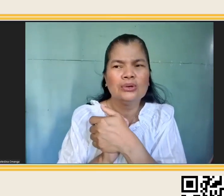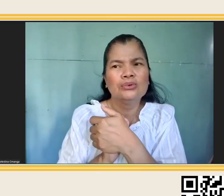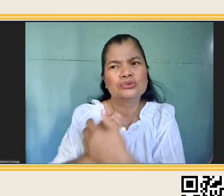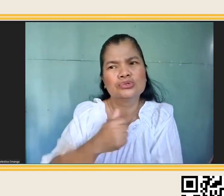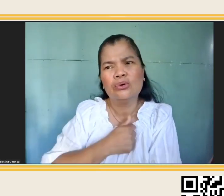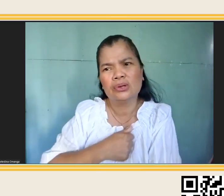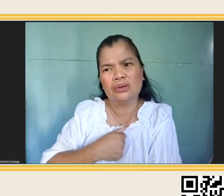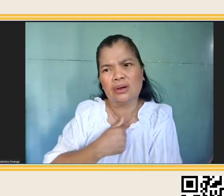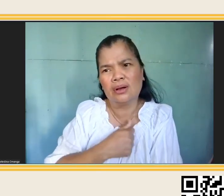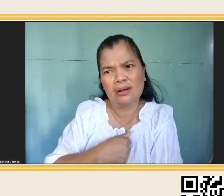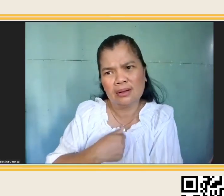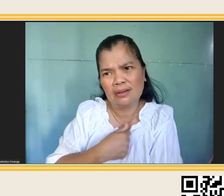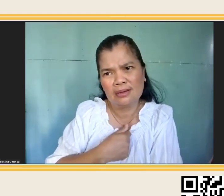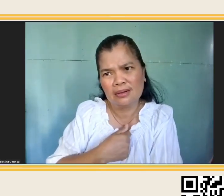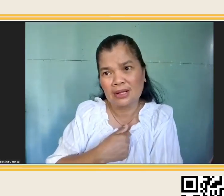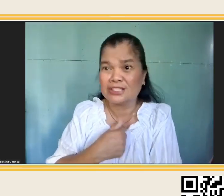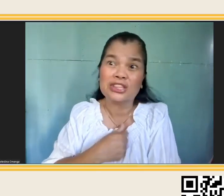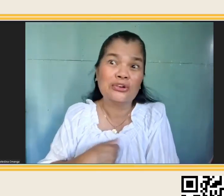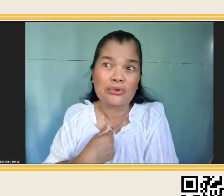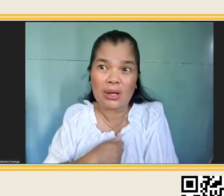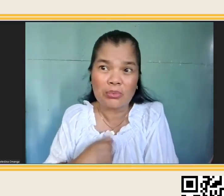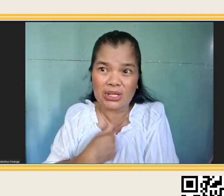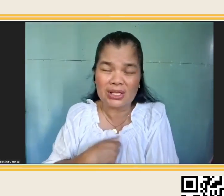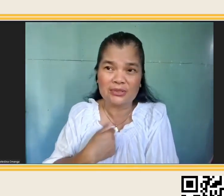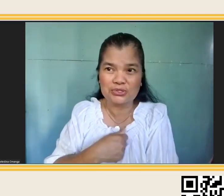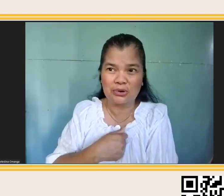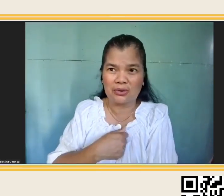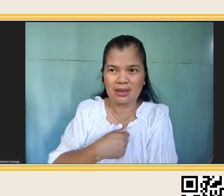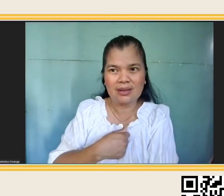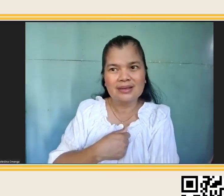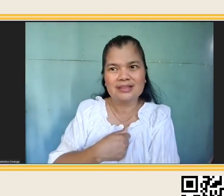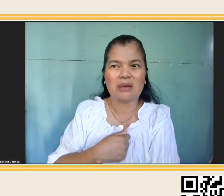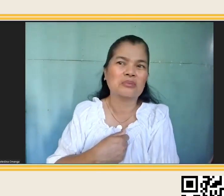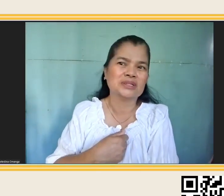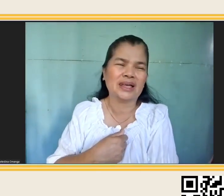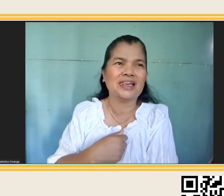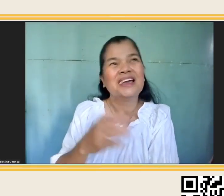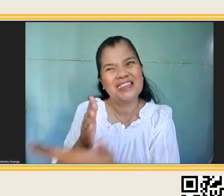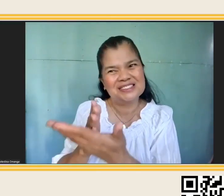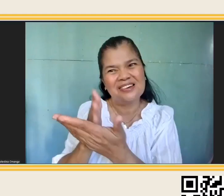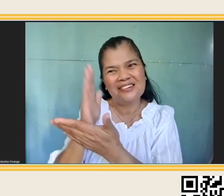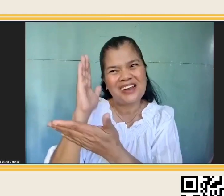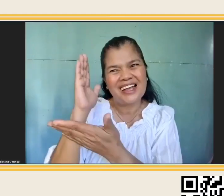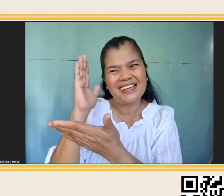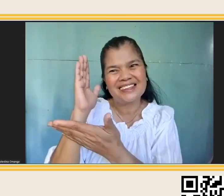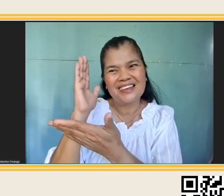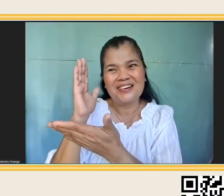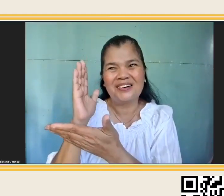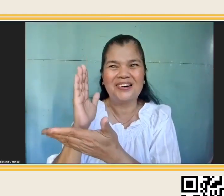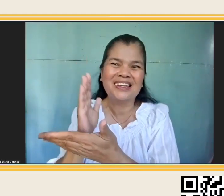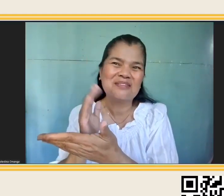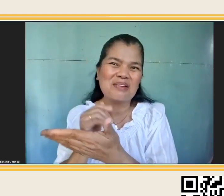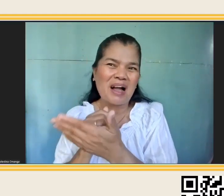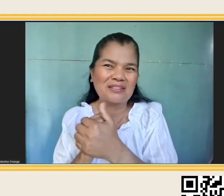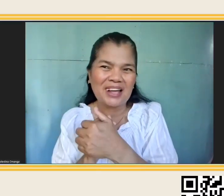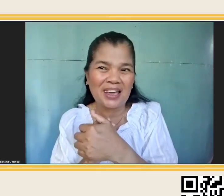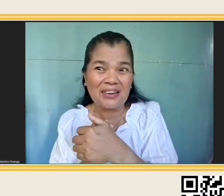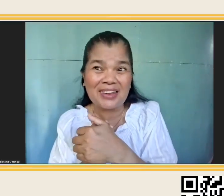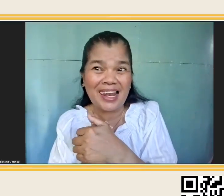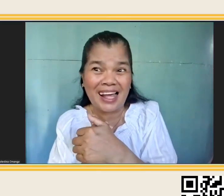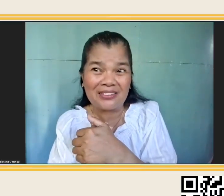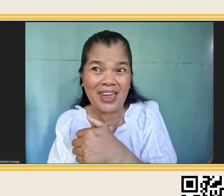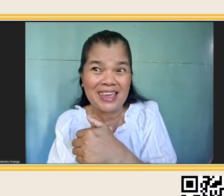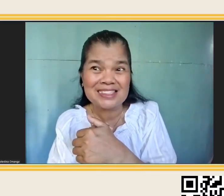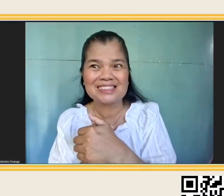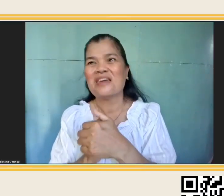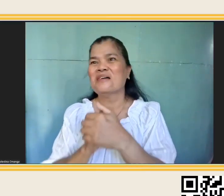niya, sorry na. Kasi tinuruan mo na siya ng sorry. Sabi mo sa kanya, it's all right. O, di may bago na kayong